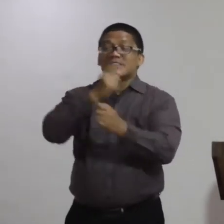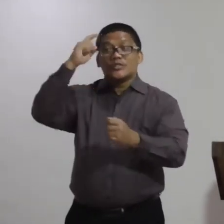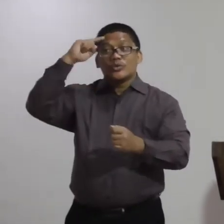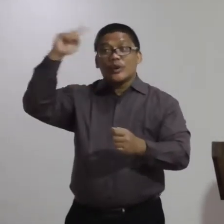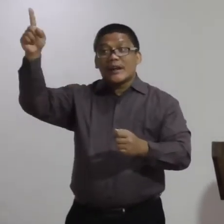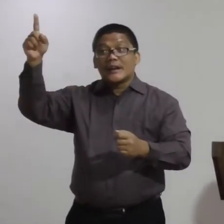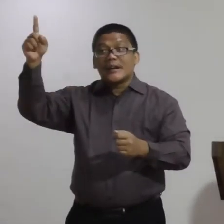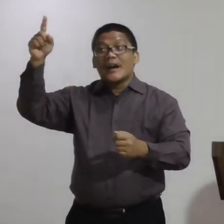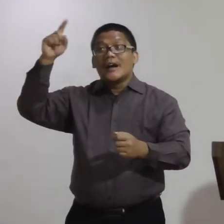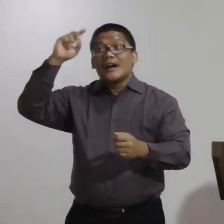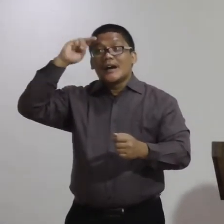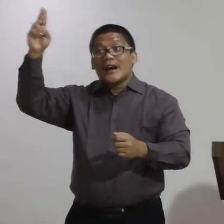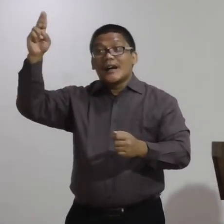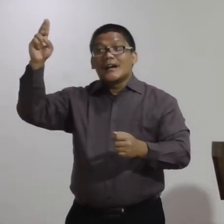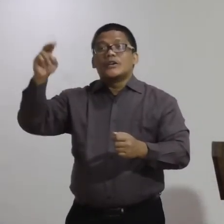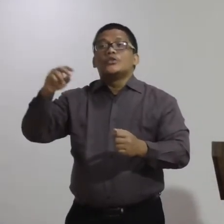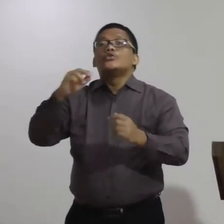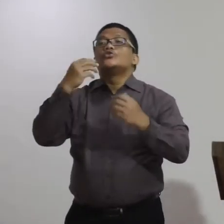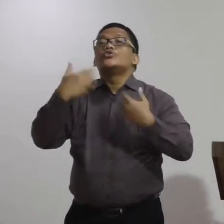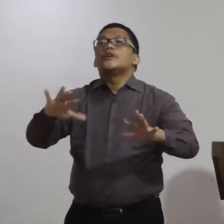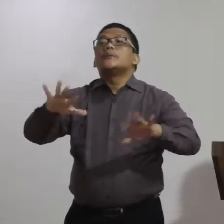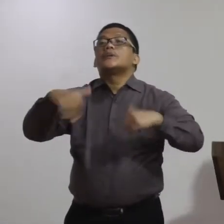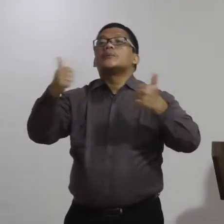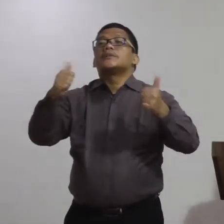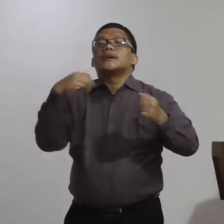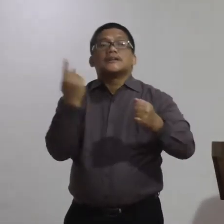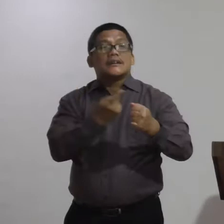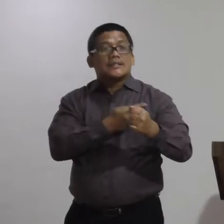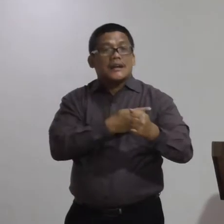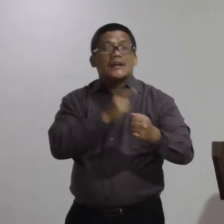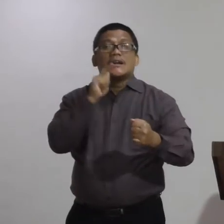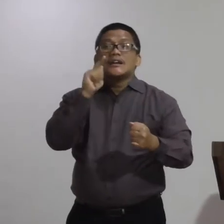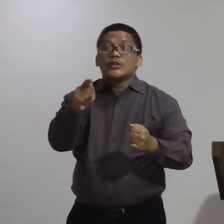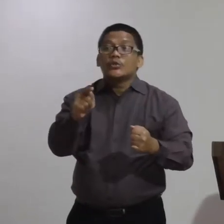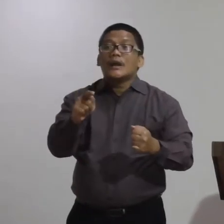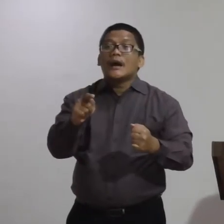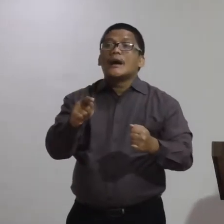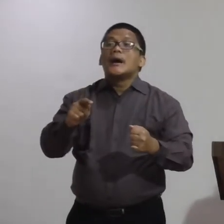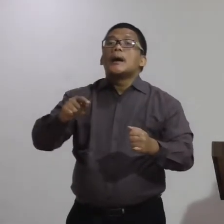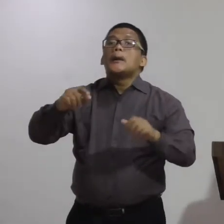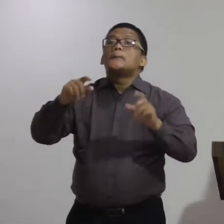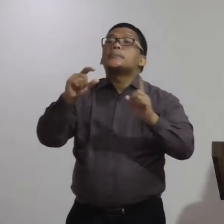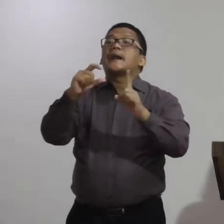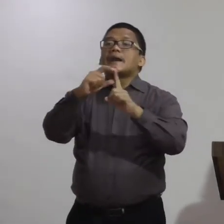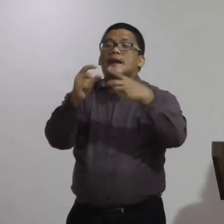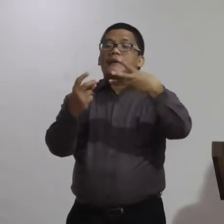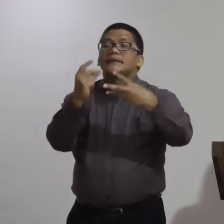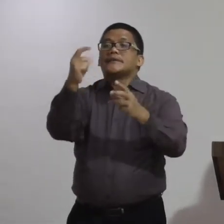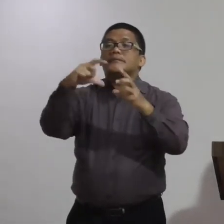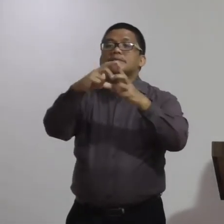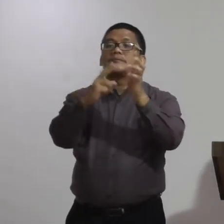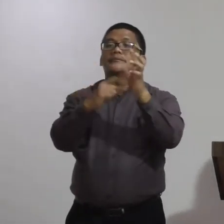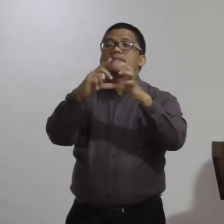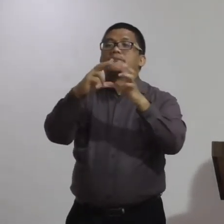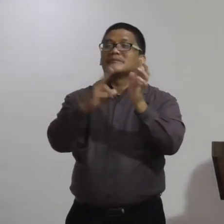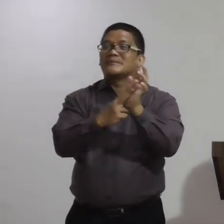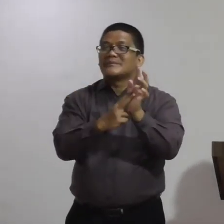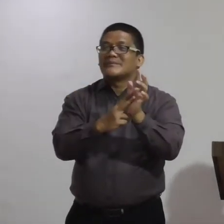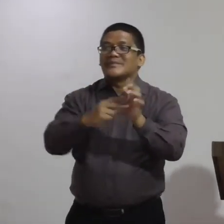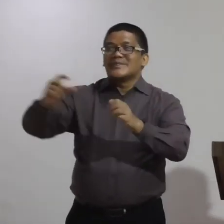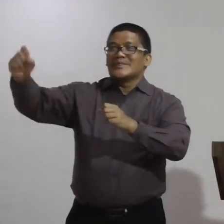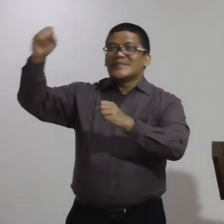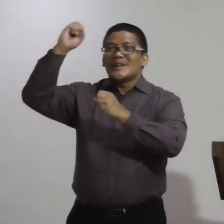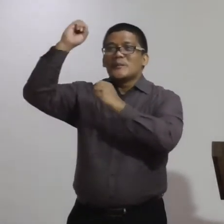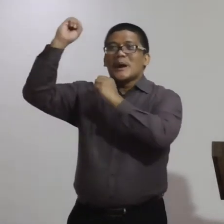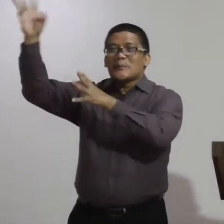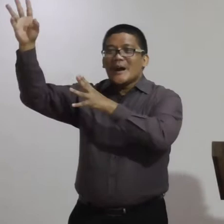Tuhan yang telah menyelamatkan kita. Nah, itulah peranan Allah Anak di dalam kehidupan kita menjadi warga kerajaan